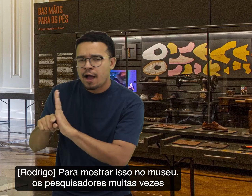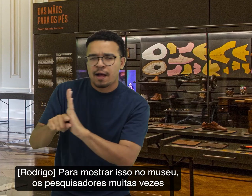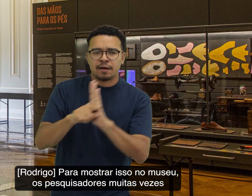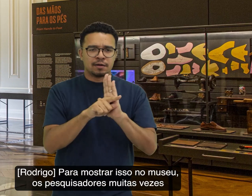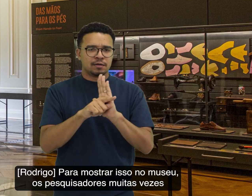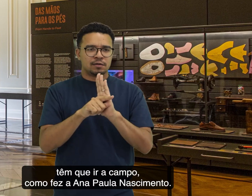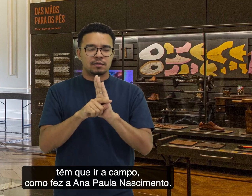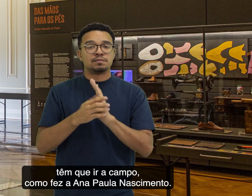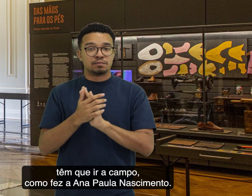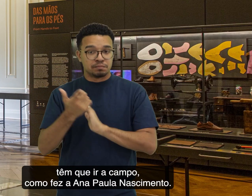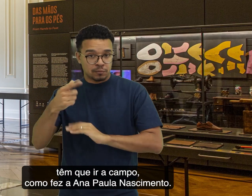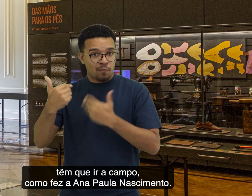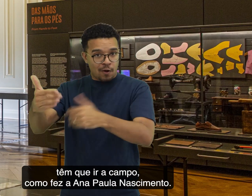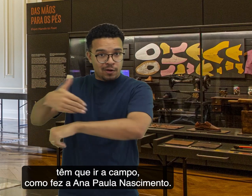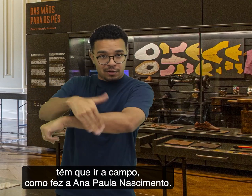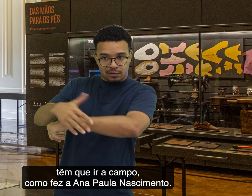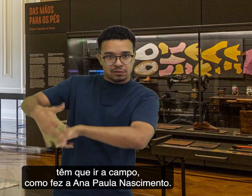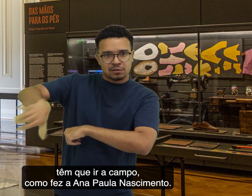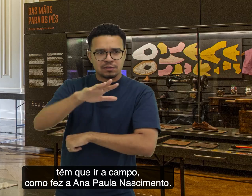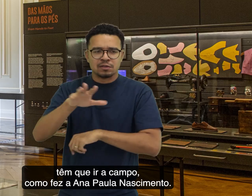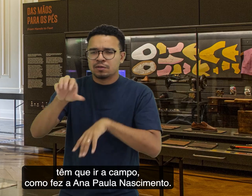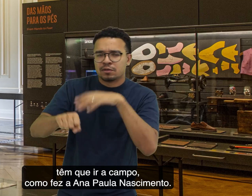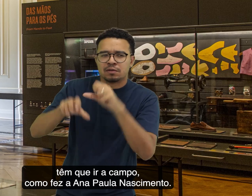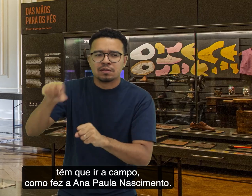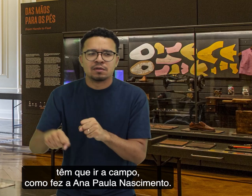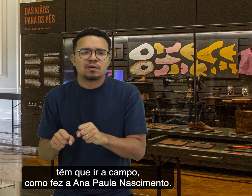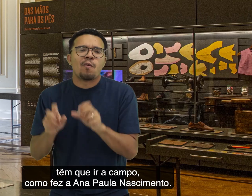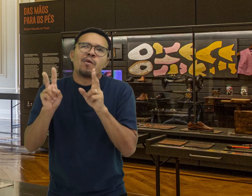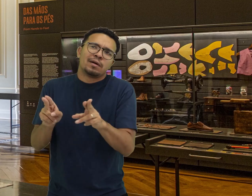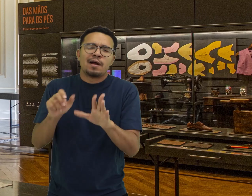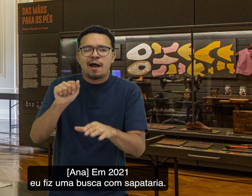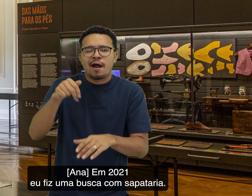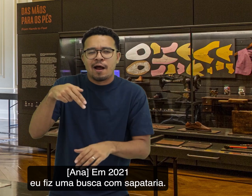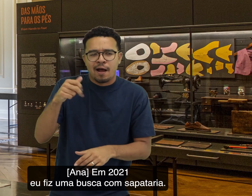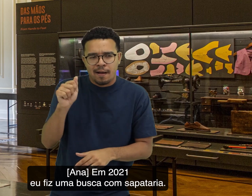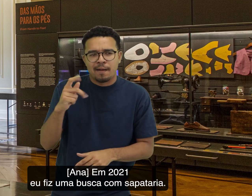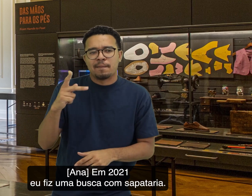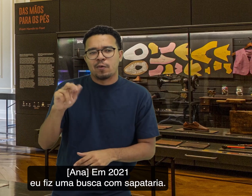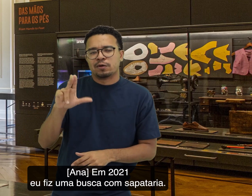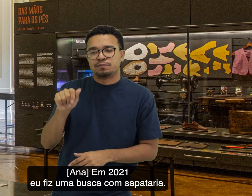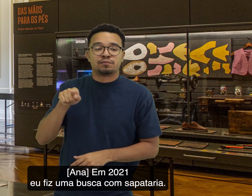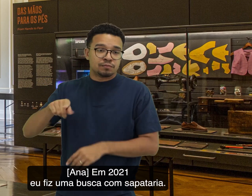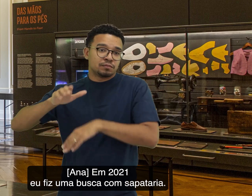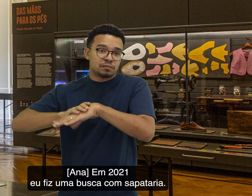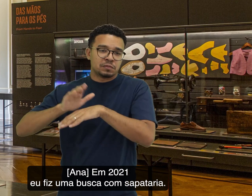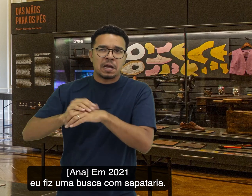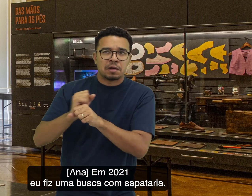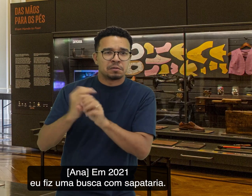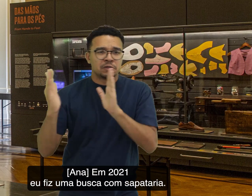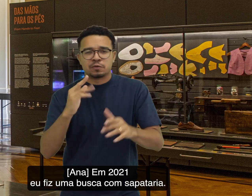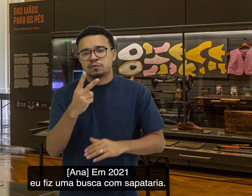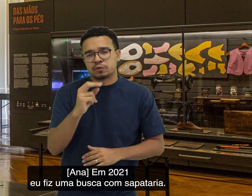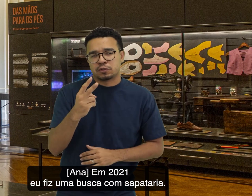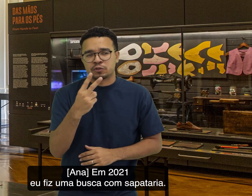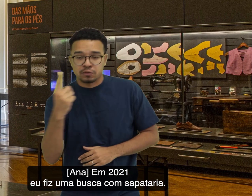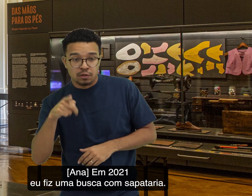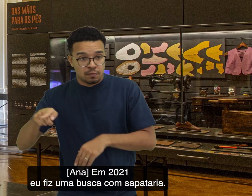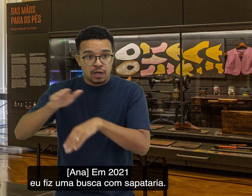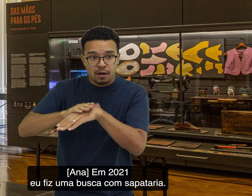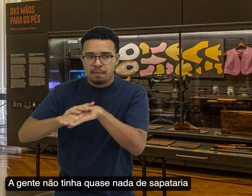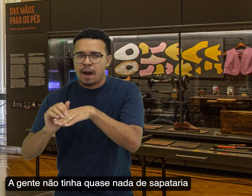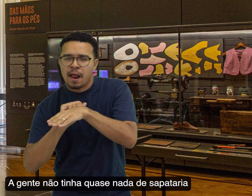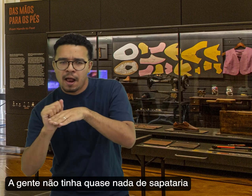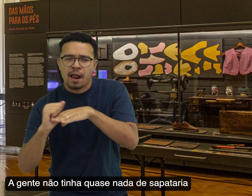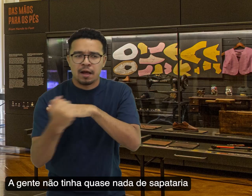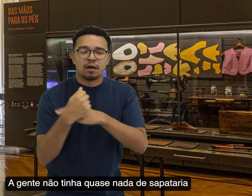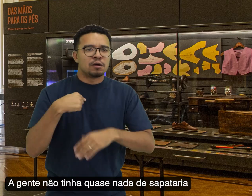museu, os pesquisadores muitas vezes têm que ir a campo, como fez a Ana Paula Nascimento. Em 2021, eu fiz uma